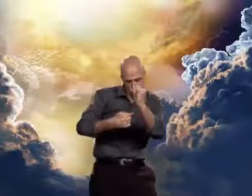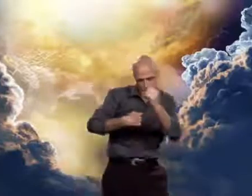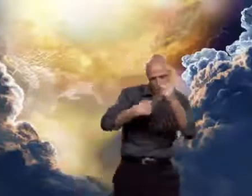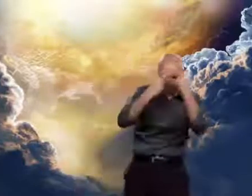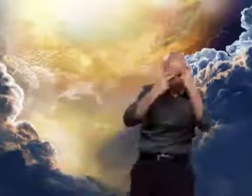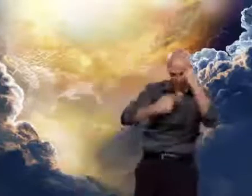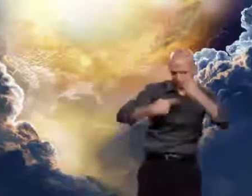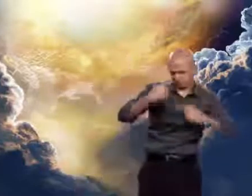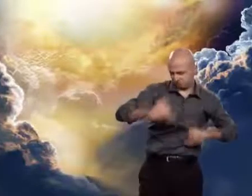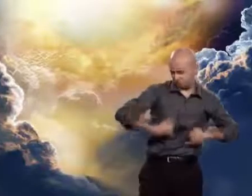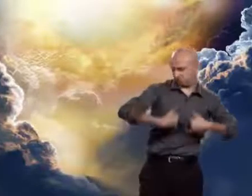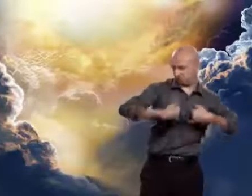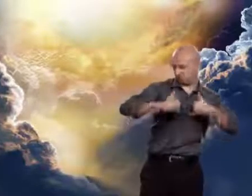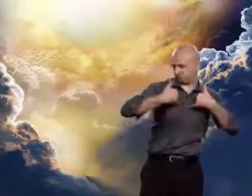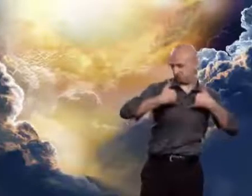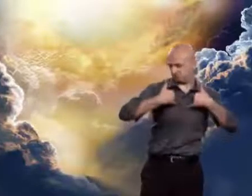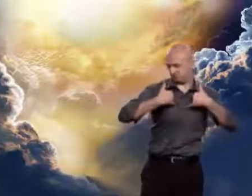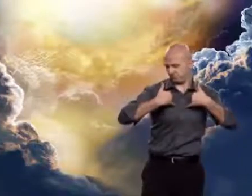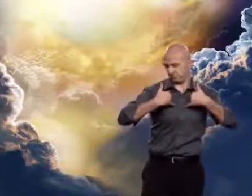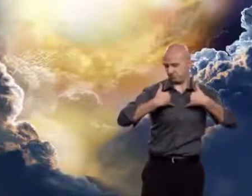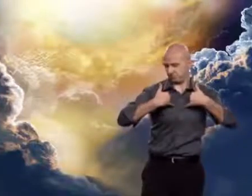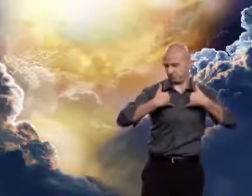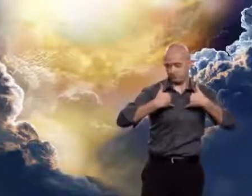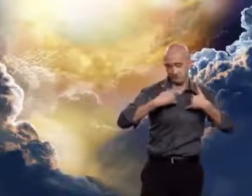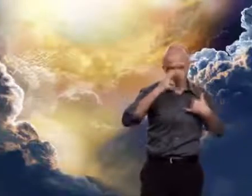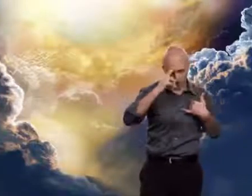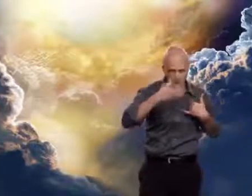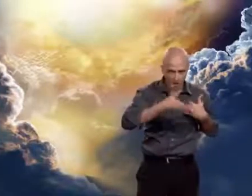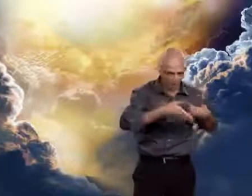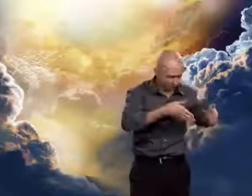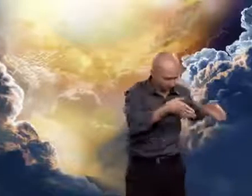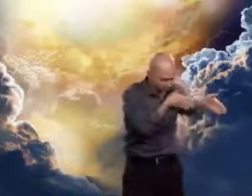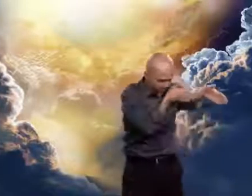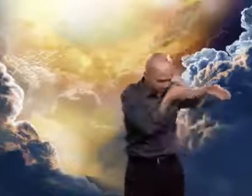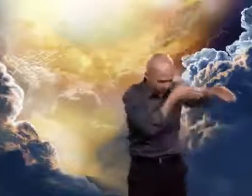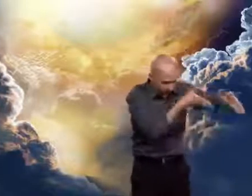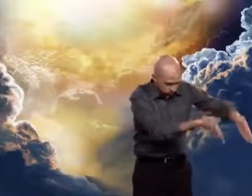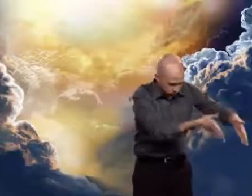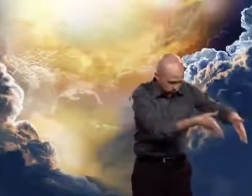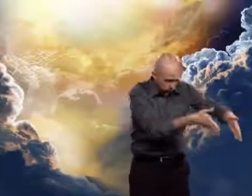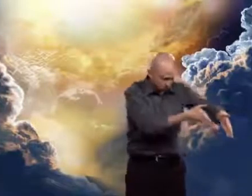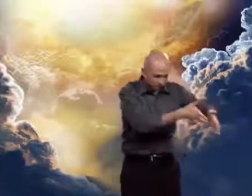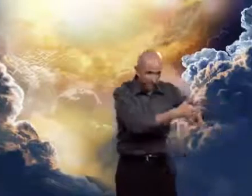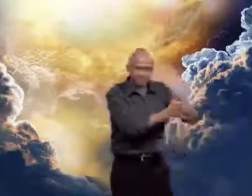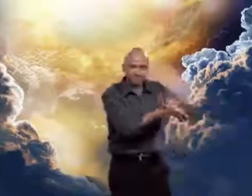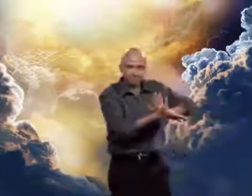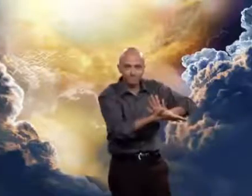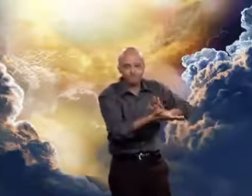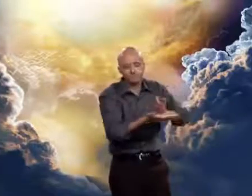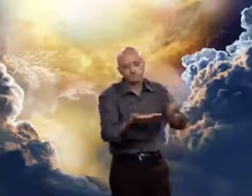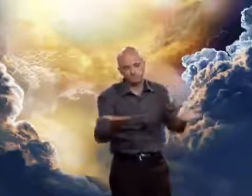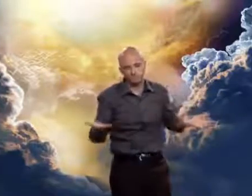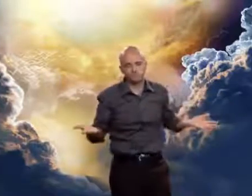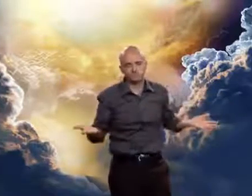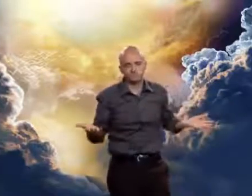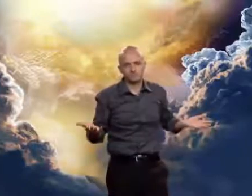segundo declaram, excedem em muito os de Cristo. Hoje, o espiritualismo está assumindo uma aparência cristã.